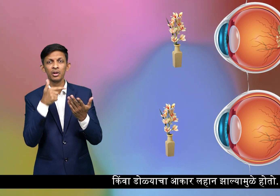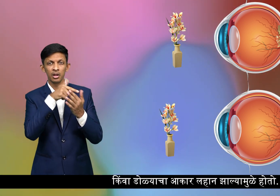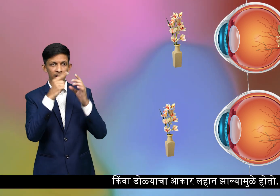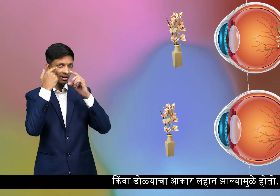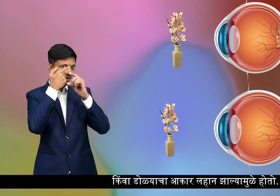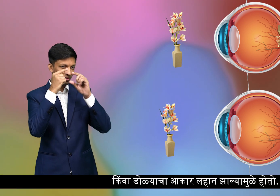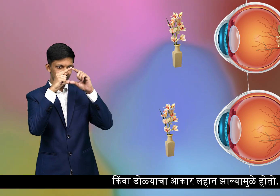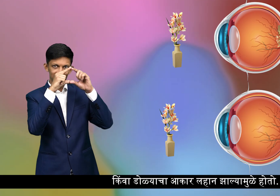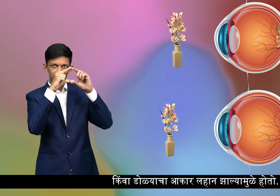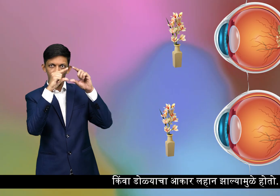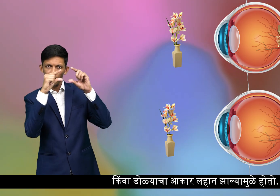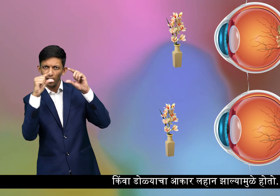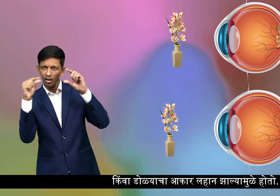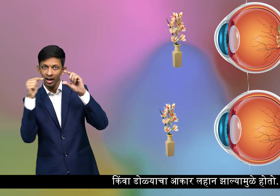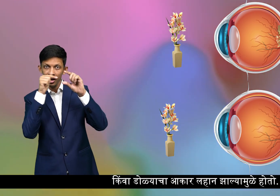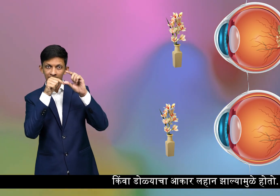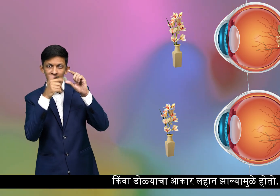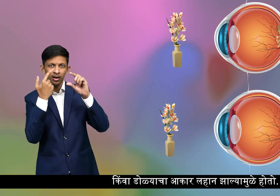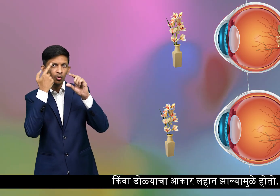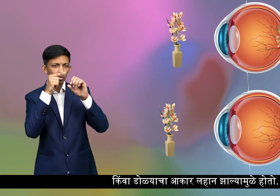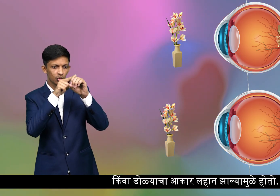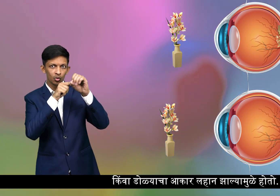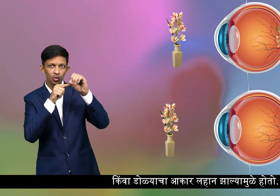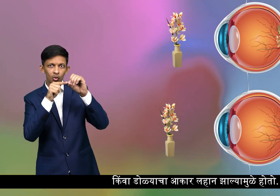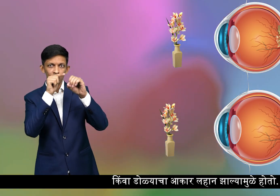किंवा डोळ्यांचा आकार लहान झाल्यामुळे होतो.